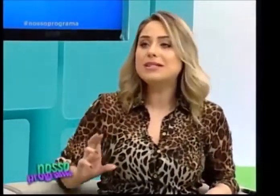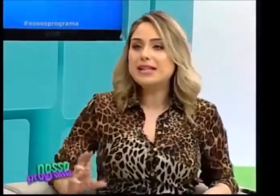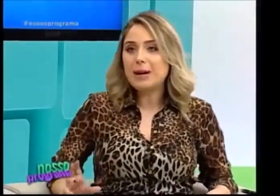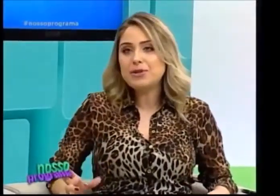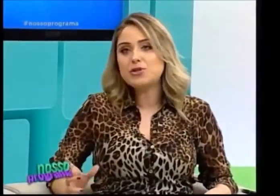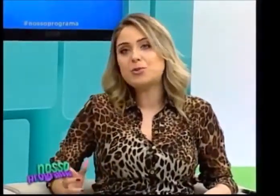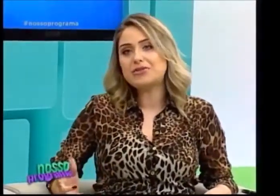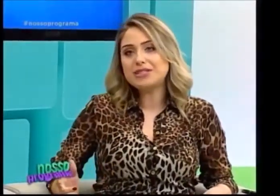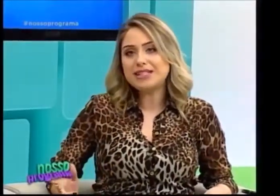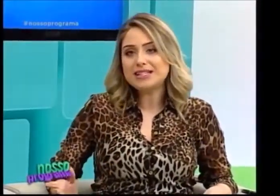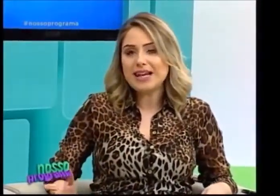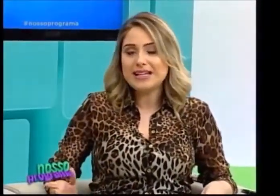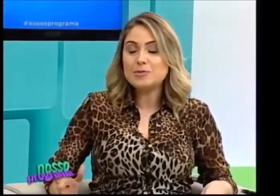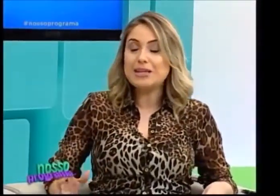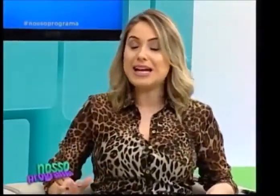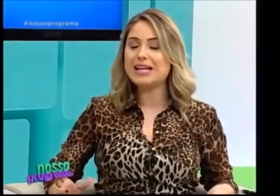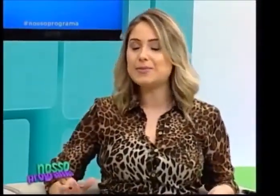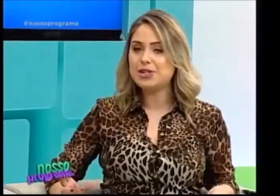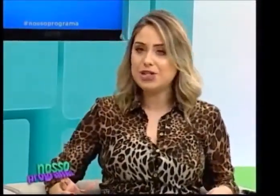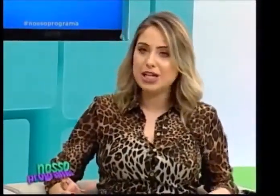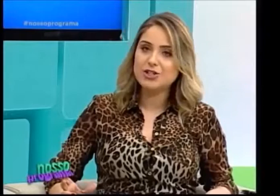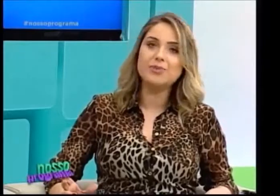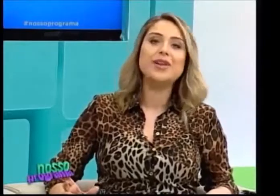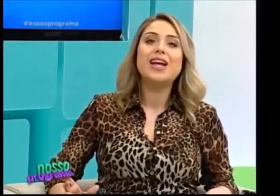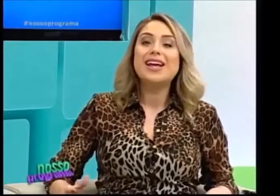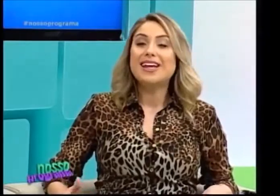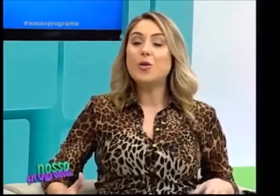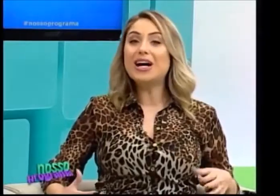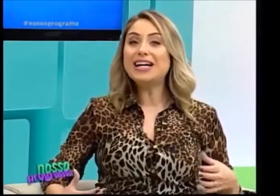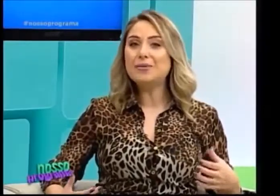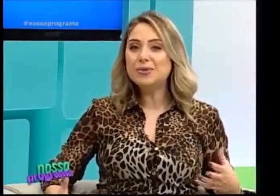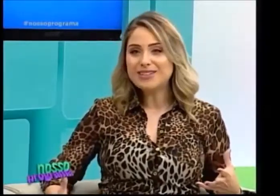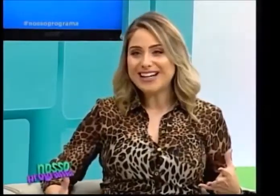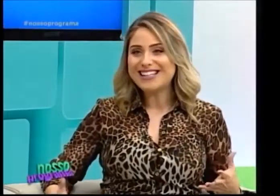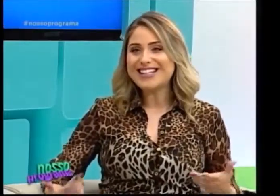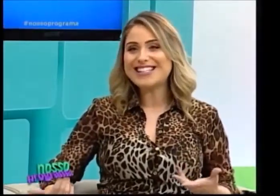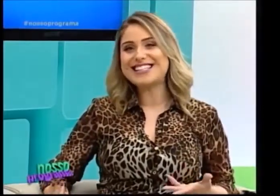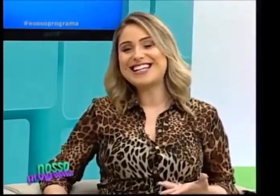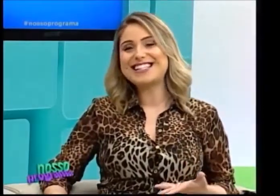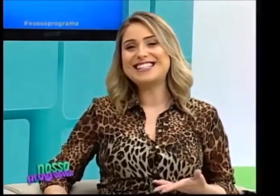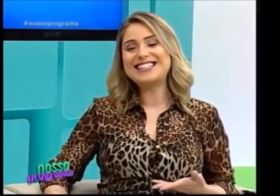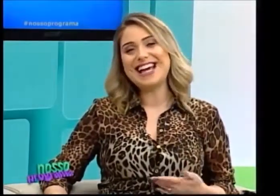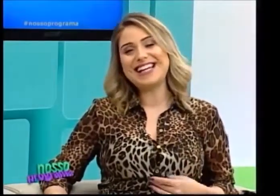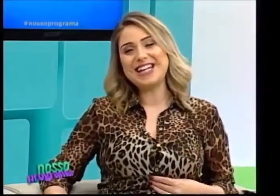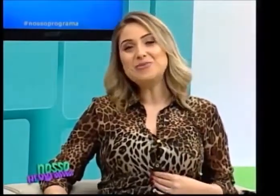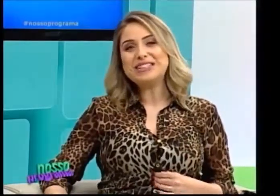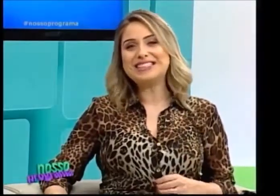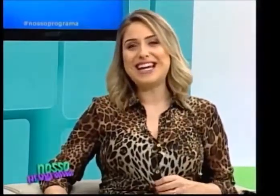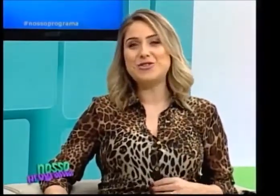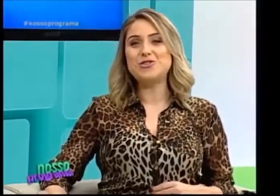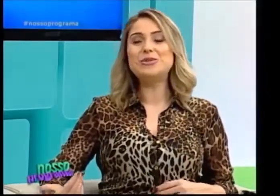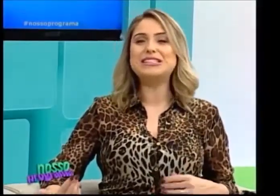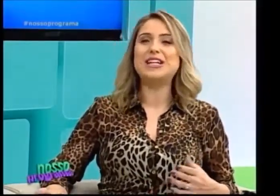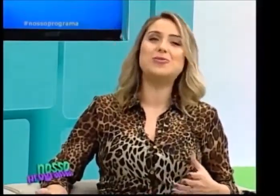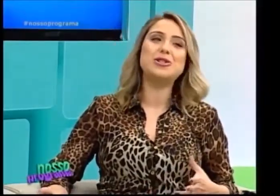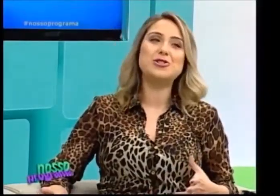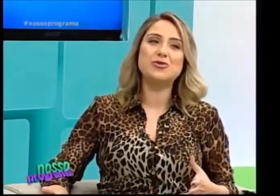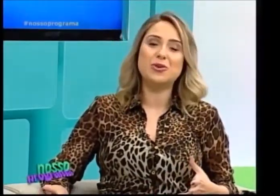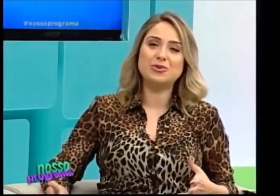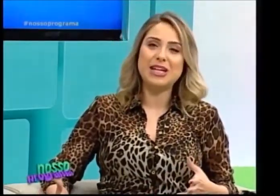começar pedindo para vocês explicarem para a gente. Eu amo, aqui na Igreja da Graça tinha um ministério muito ativo há algum tempo. E